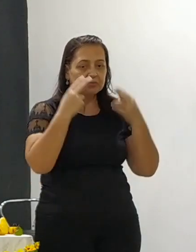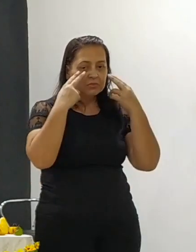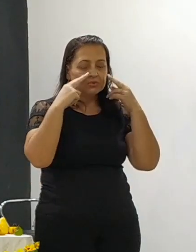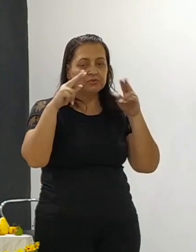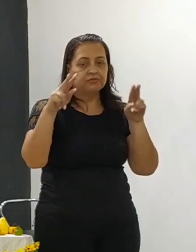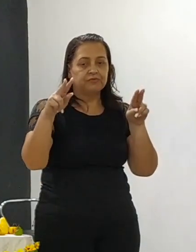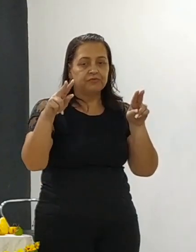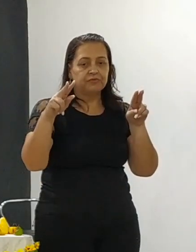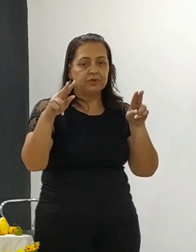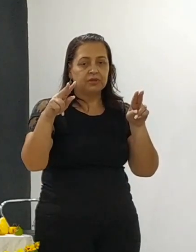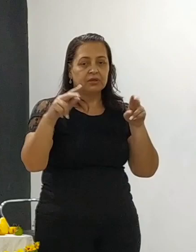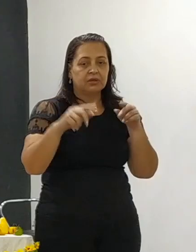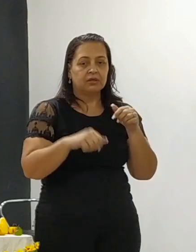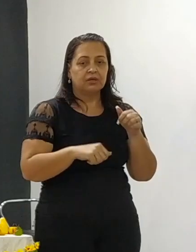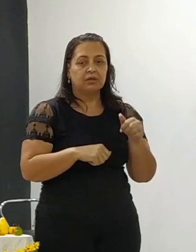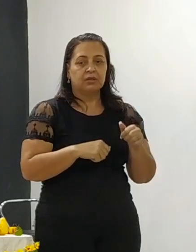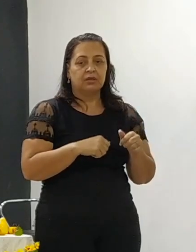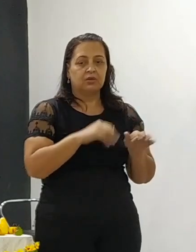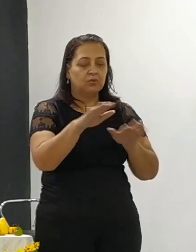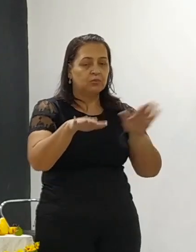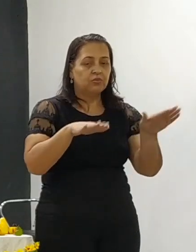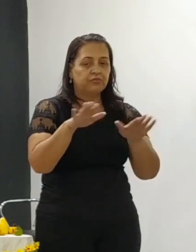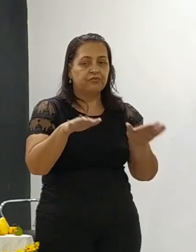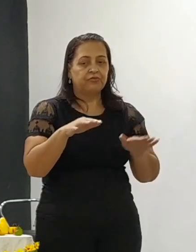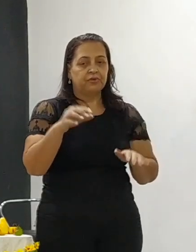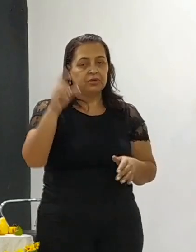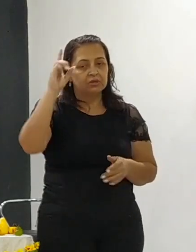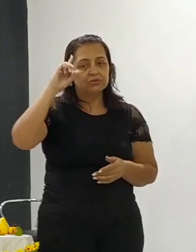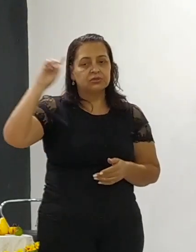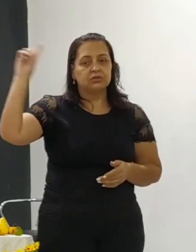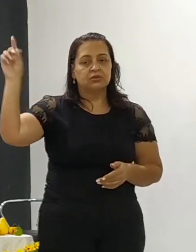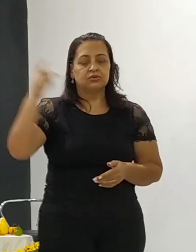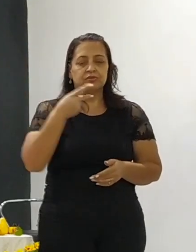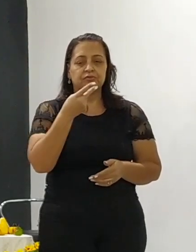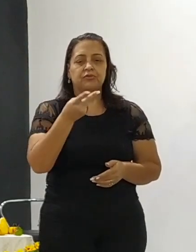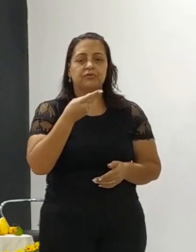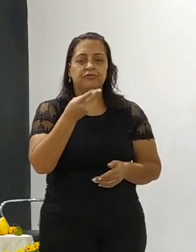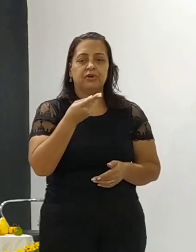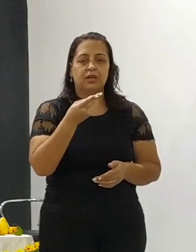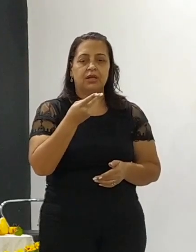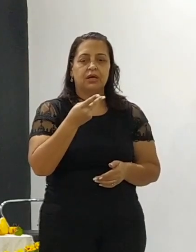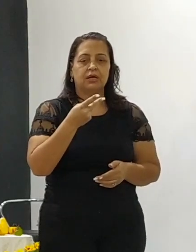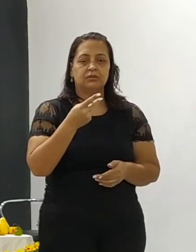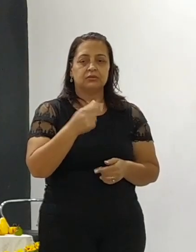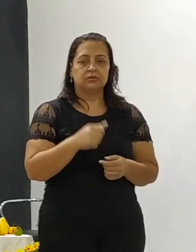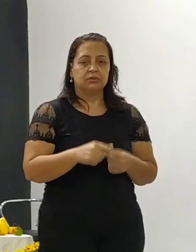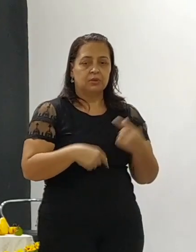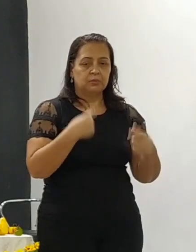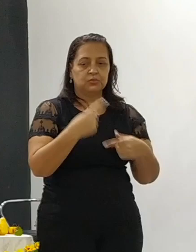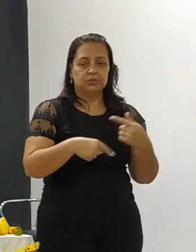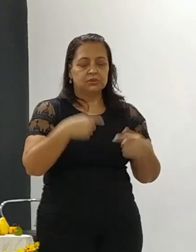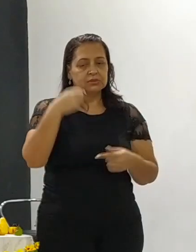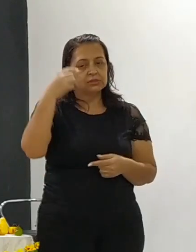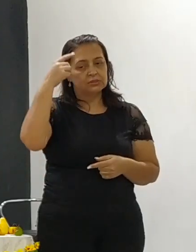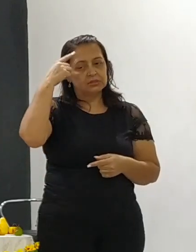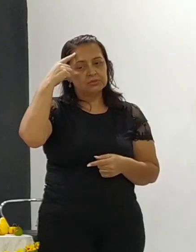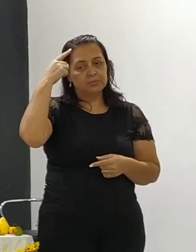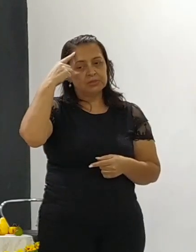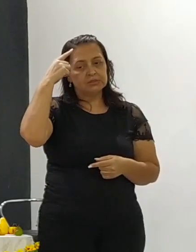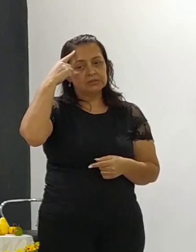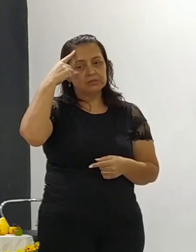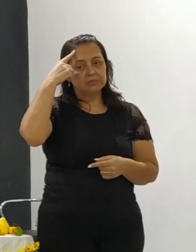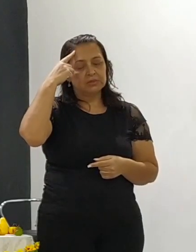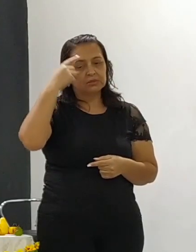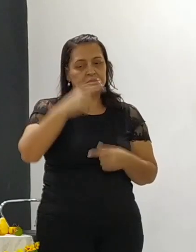de Deus, o mover de Deus em tudo que foi falado. Na abertura falando sobre a mudança de pensamento, sobre a mudança